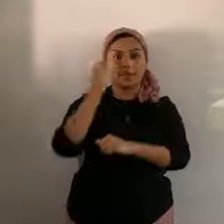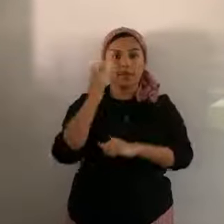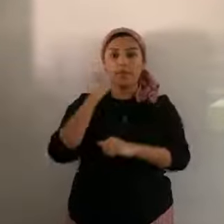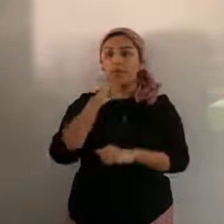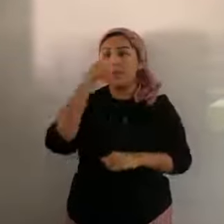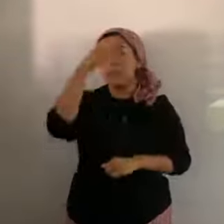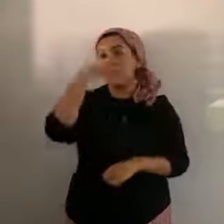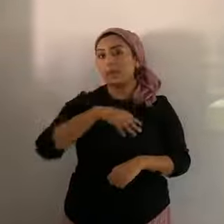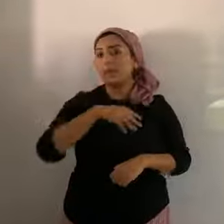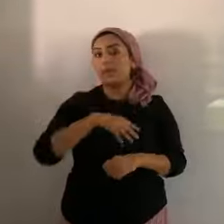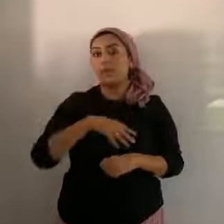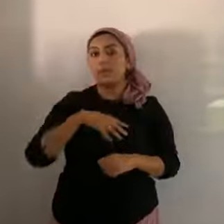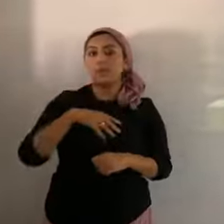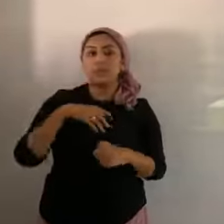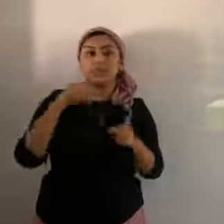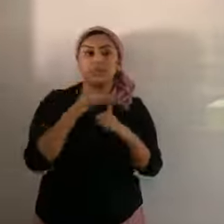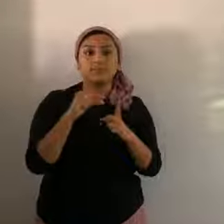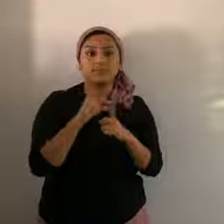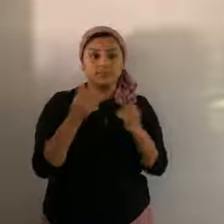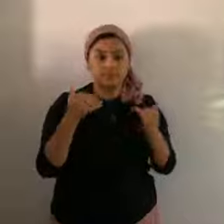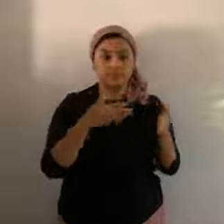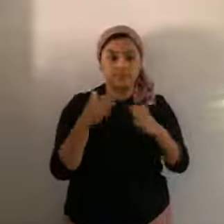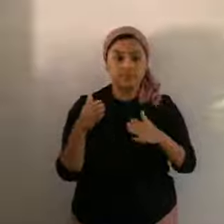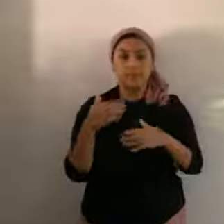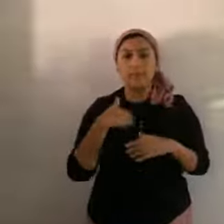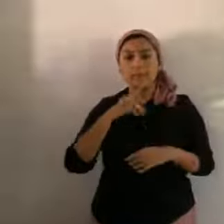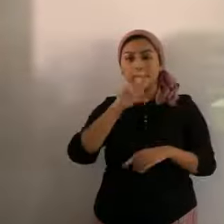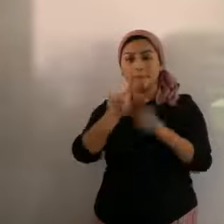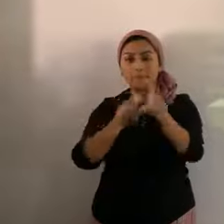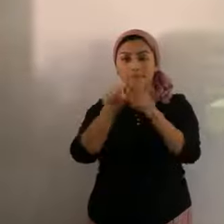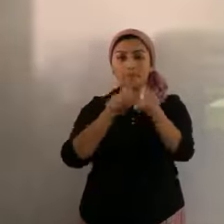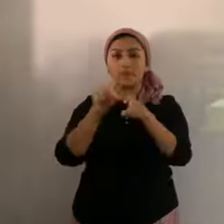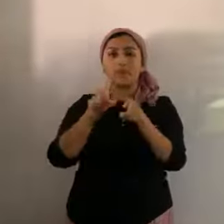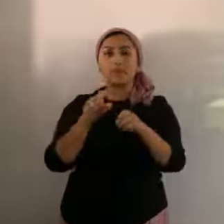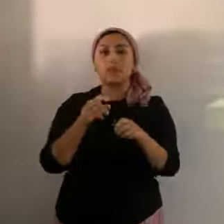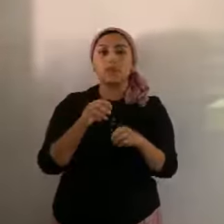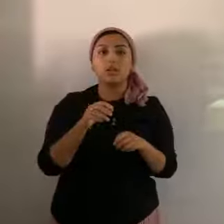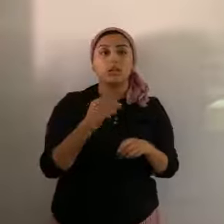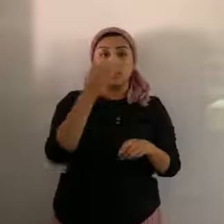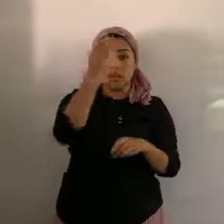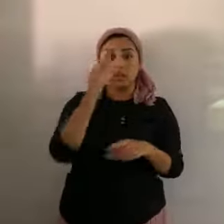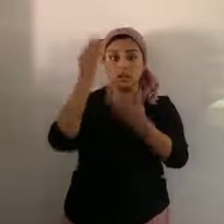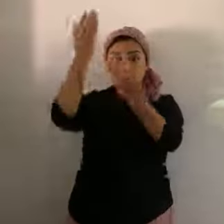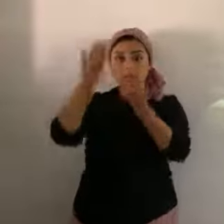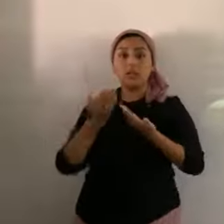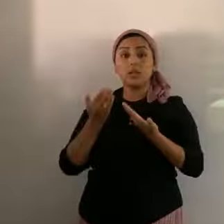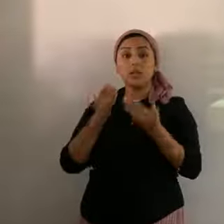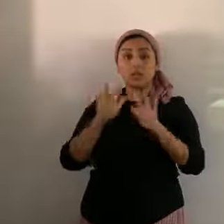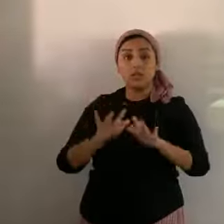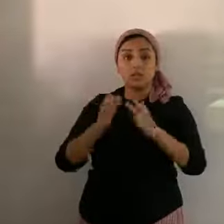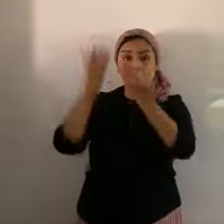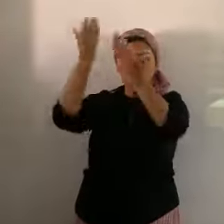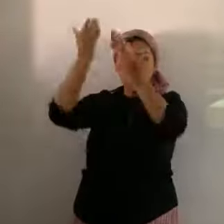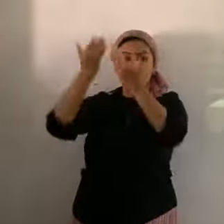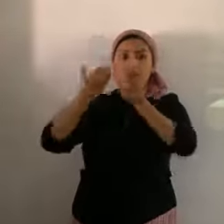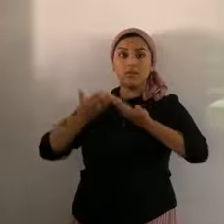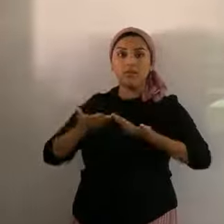hombre. Entonces, bueno, ahora, una pregunta. El Eterno nos ha dado su favor, su